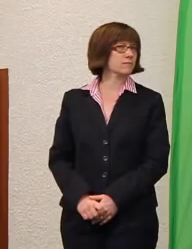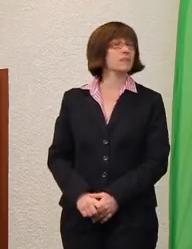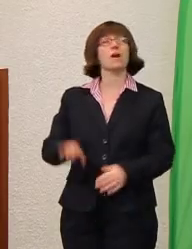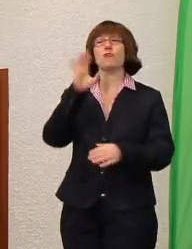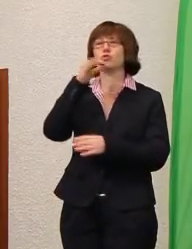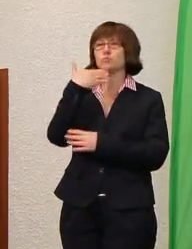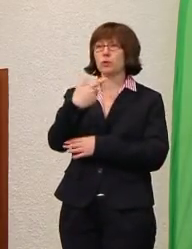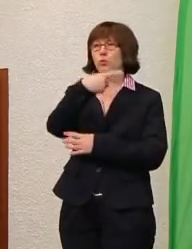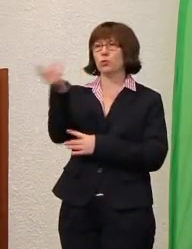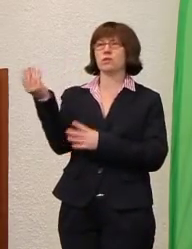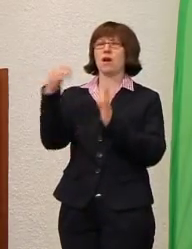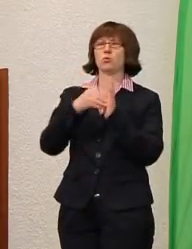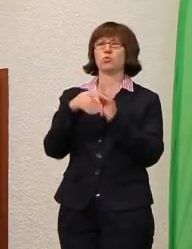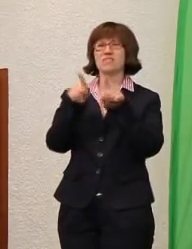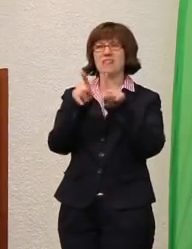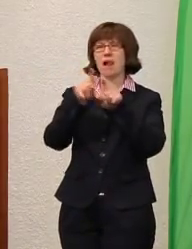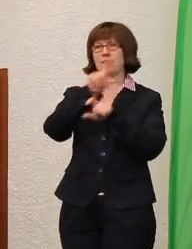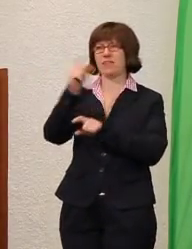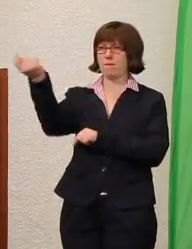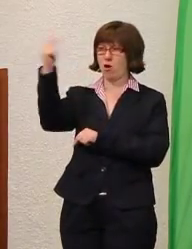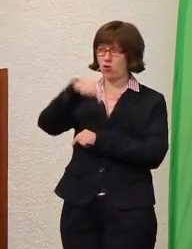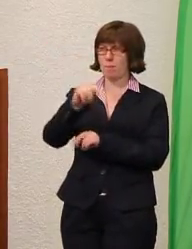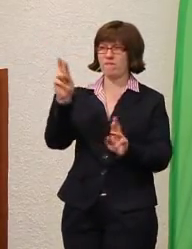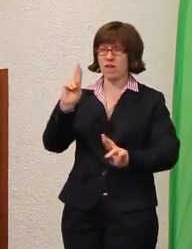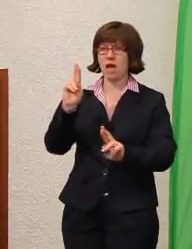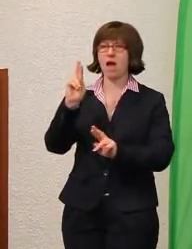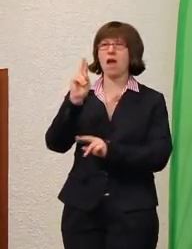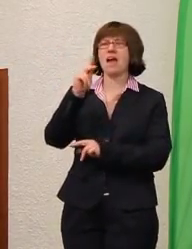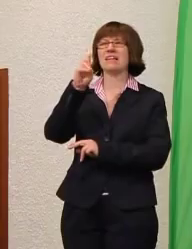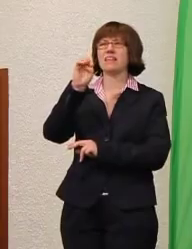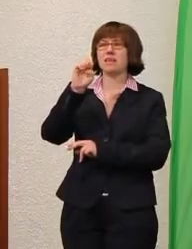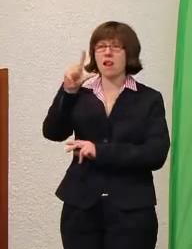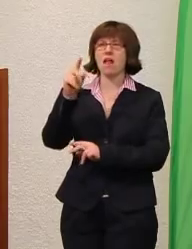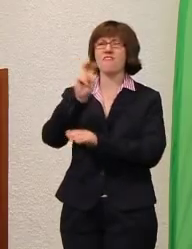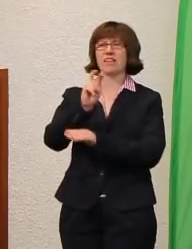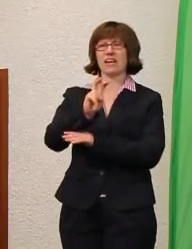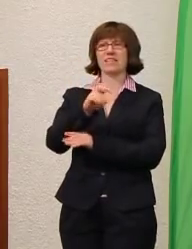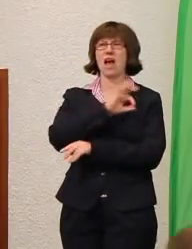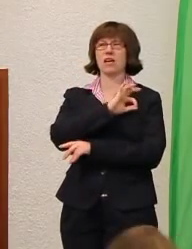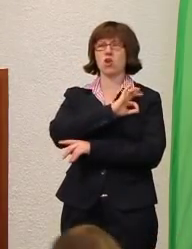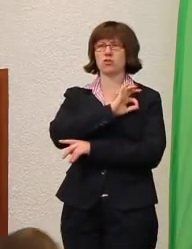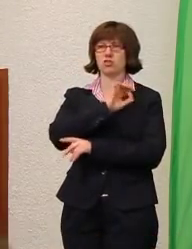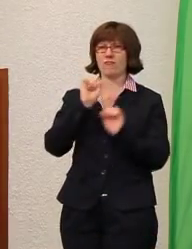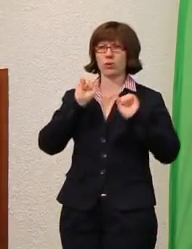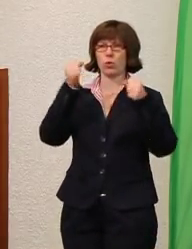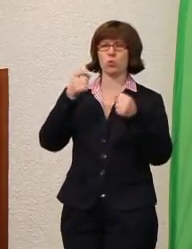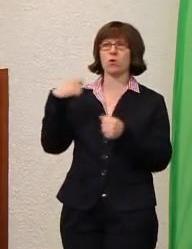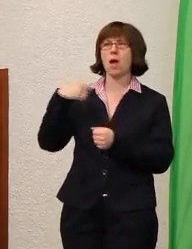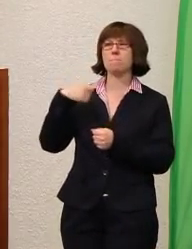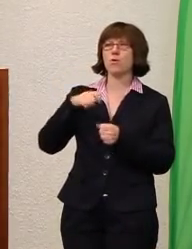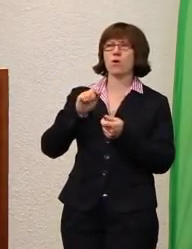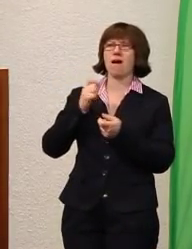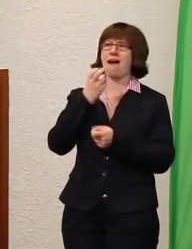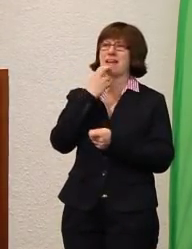Ich begrüße außerdem und zum selben Thema hierher gekommen Beja Stickel, Vertreterin der Genossenschaft in Gründung Bürgerenergie